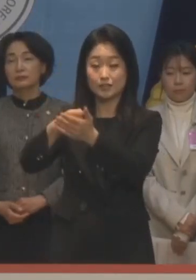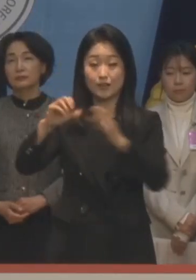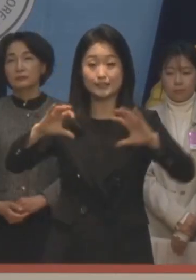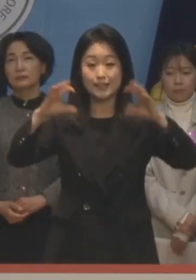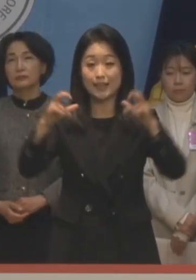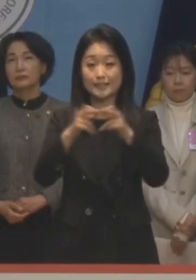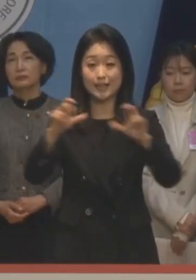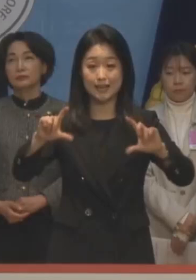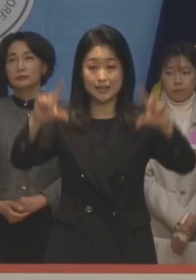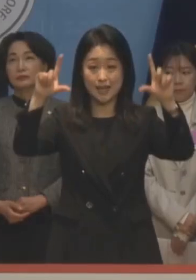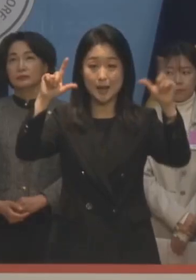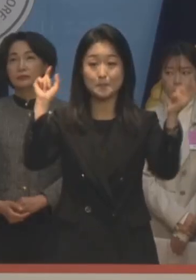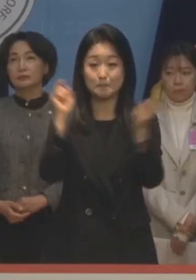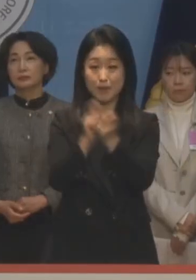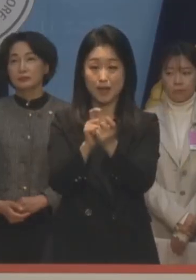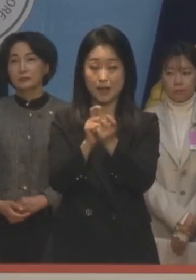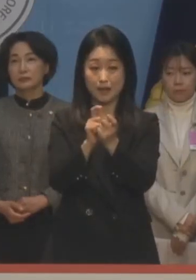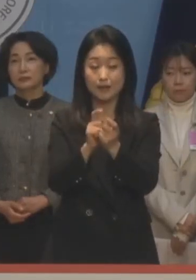세계 장애인의 날을 맞아